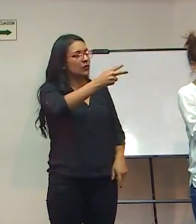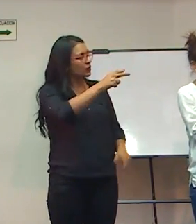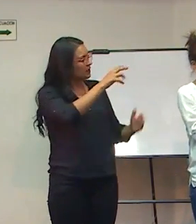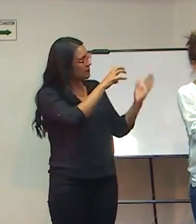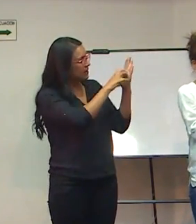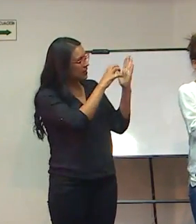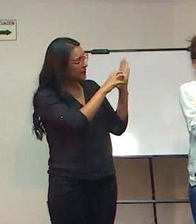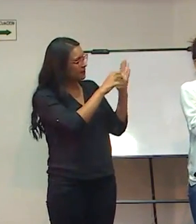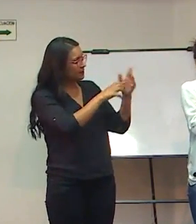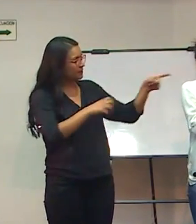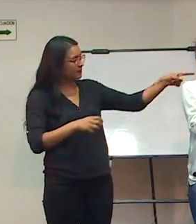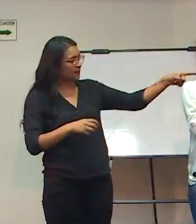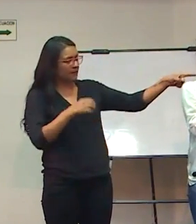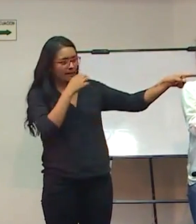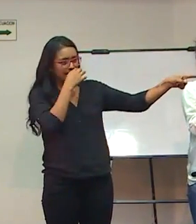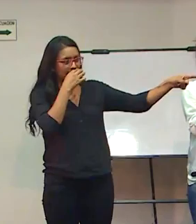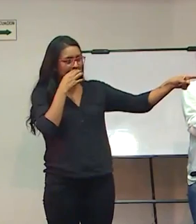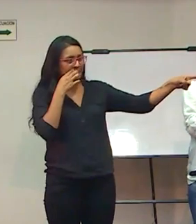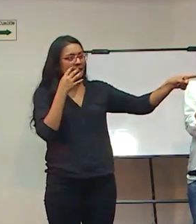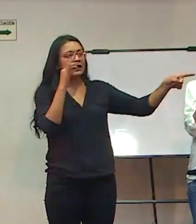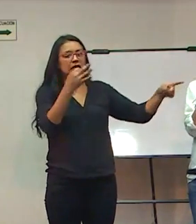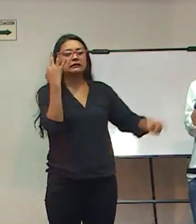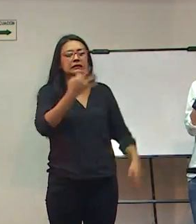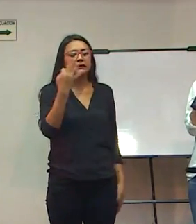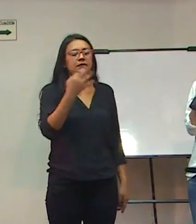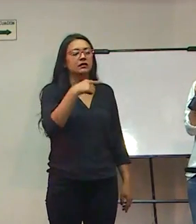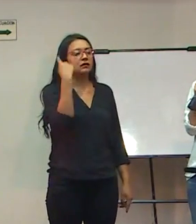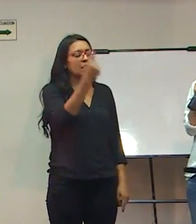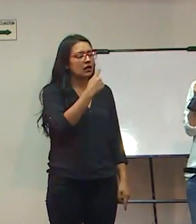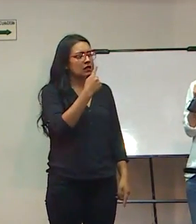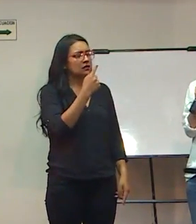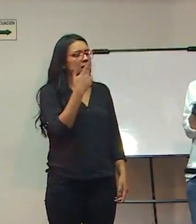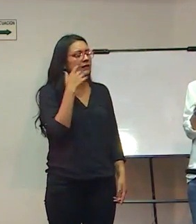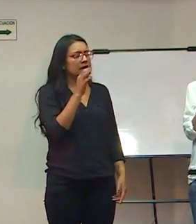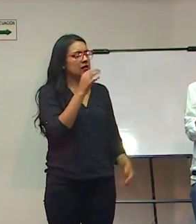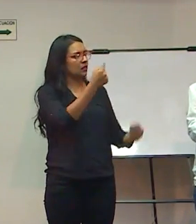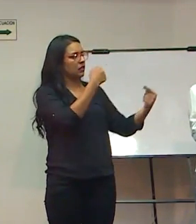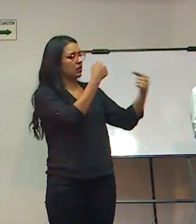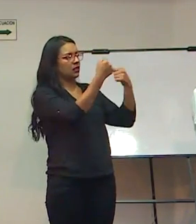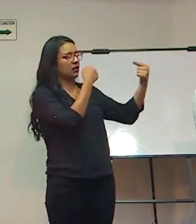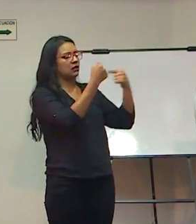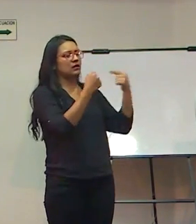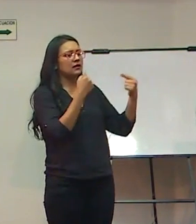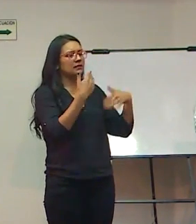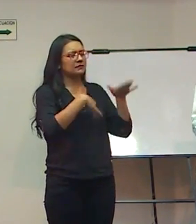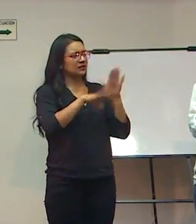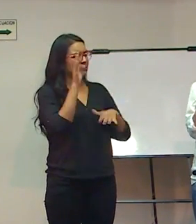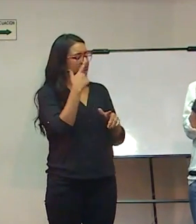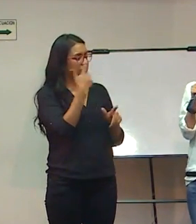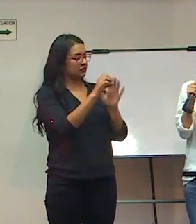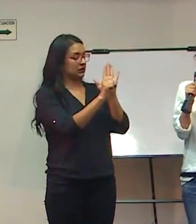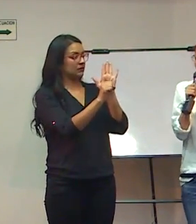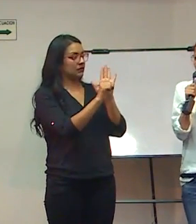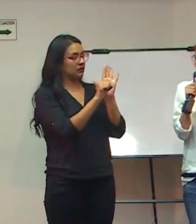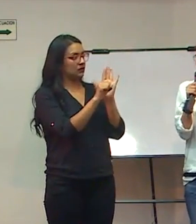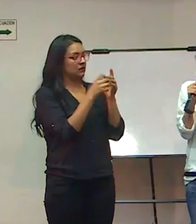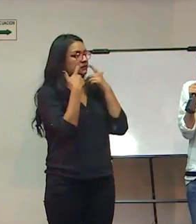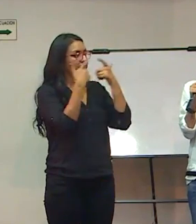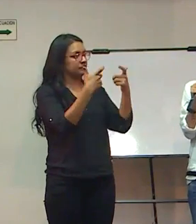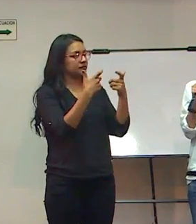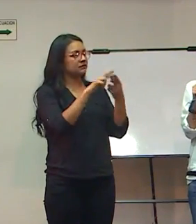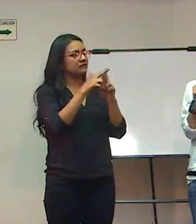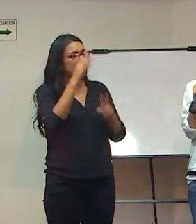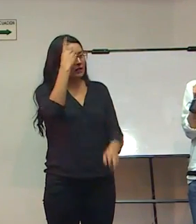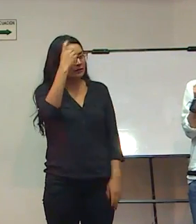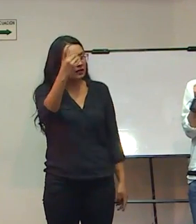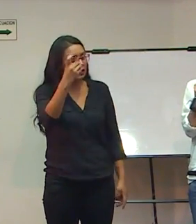que encontramos, donde todo el tiempo nos están disparando en términos bastante simbólicos con